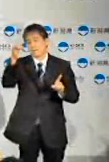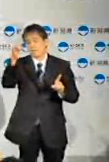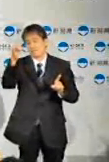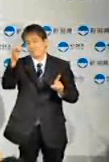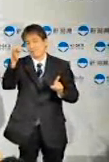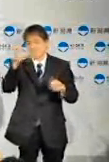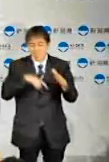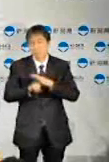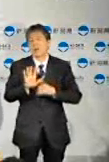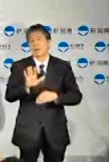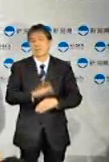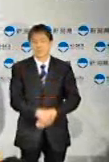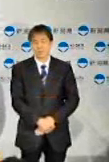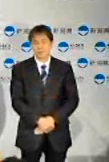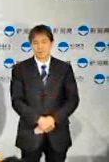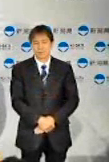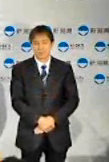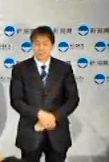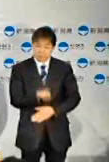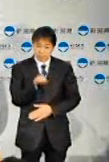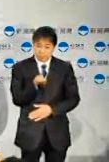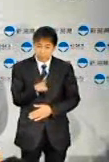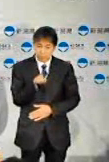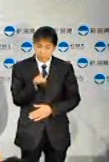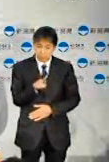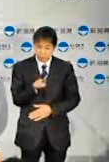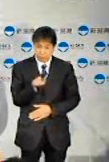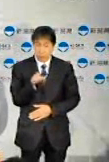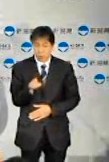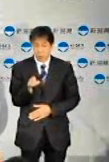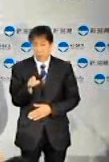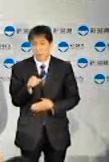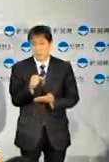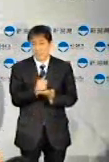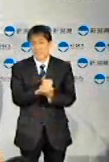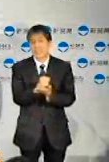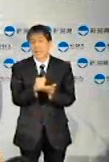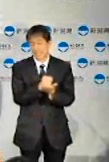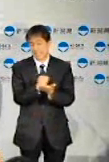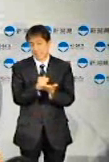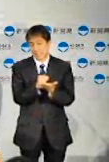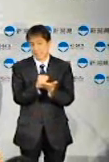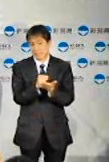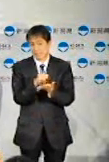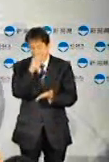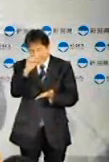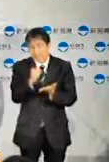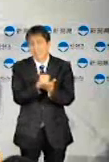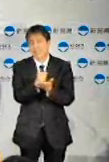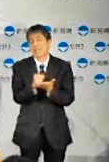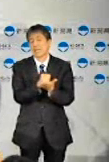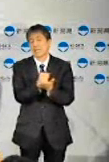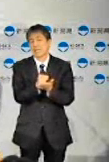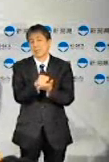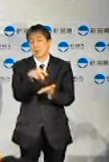ますよね。でそこをそのこの機に、まさに